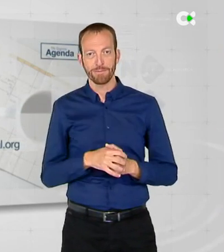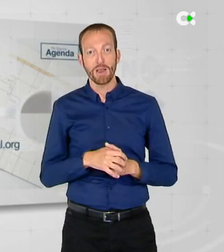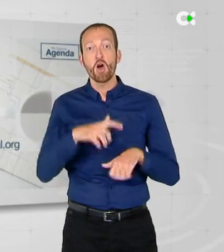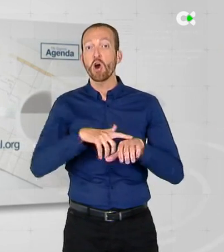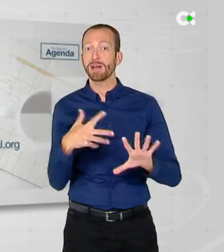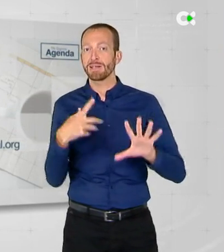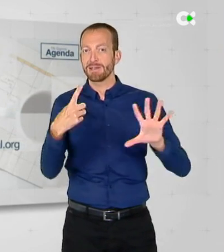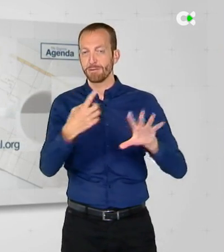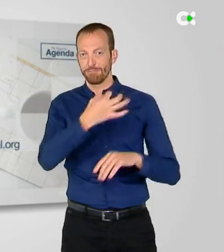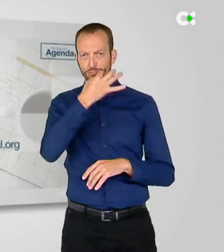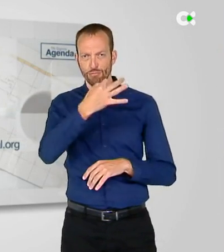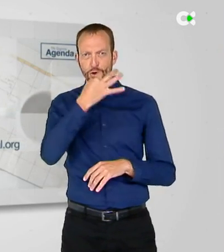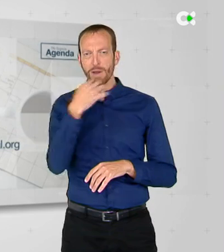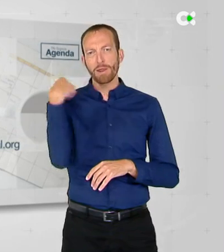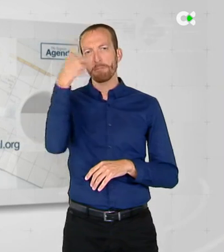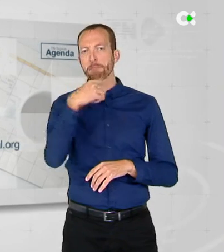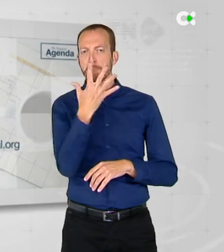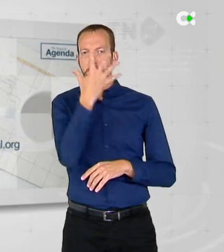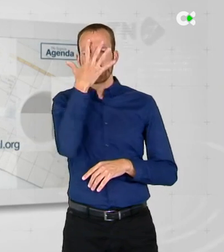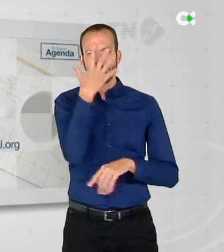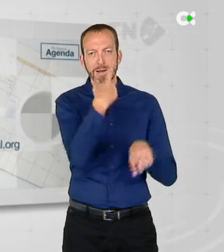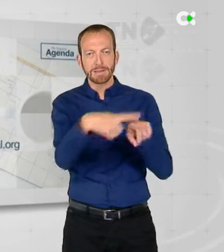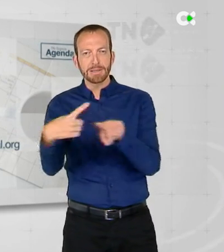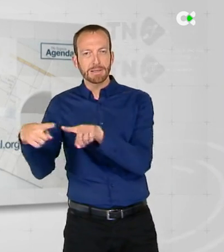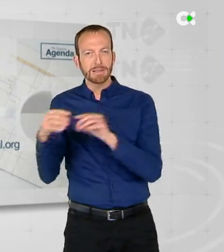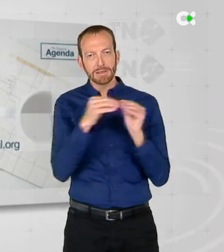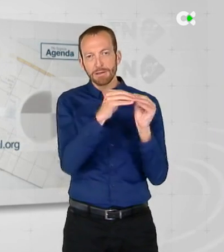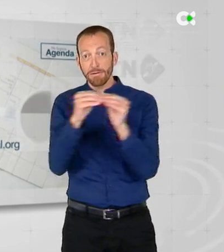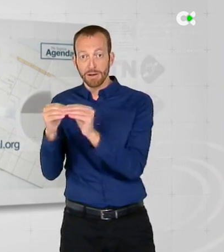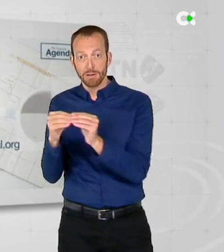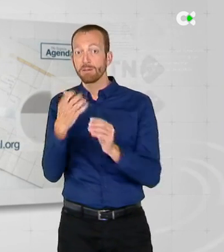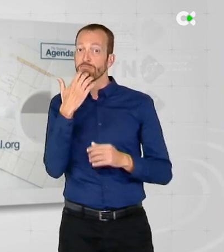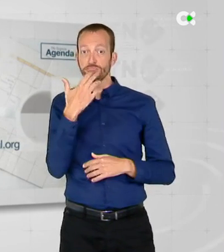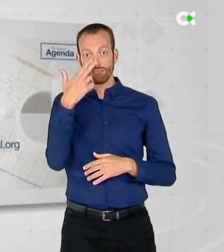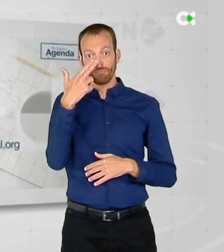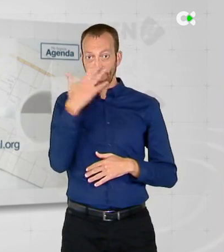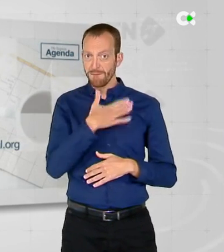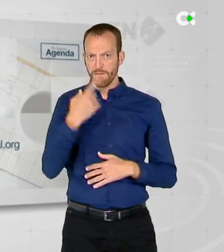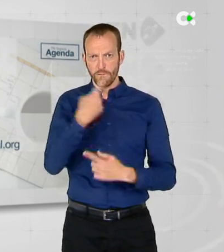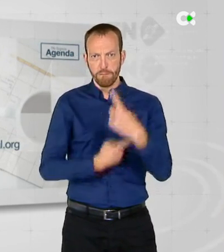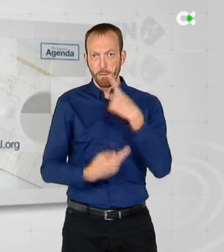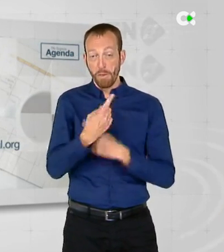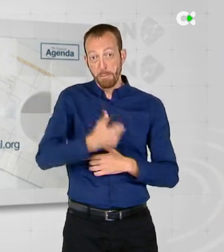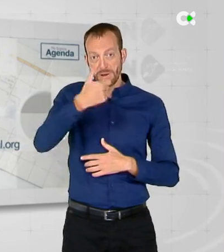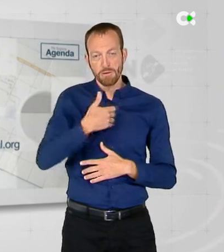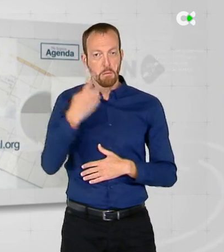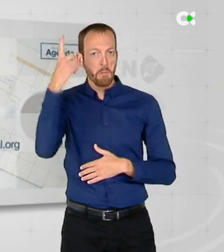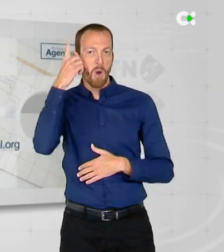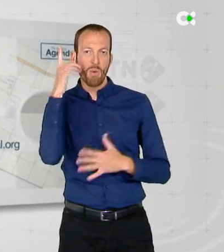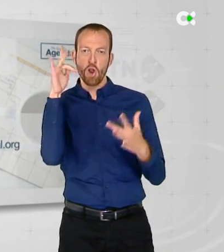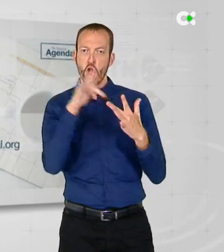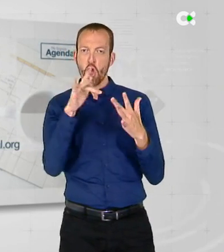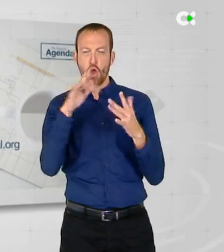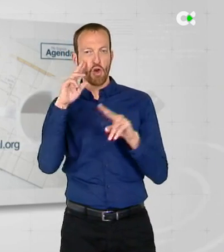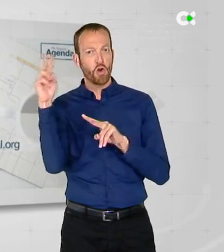a las 6 de la tarde y se elaborarán diferentes tipos de máscaras. Pueden ampliar la información en el teléfono 676-693